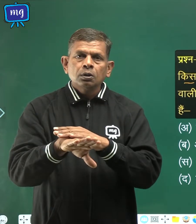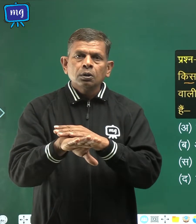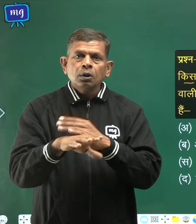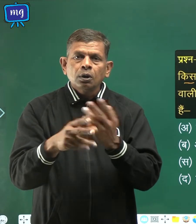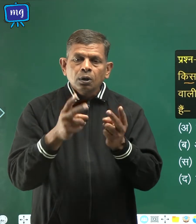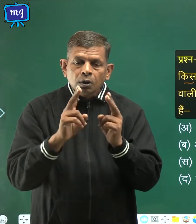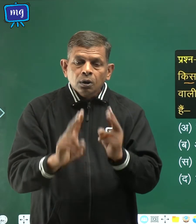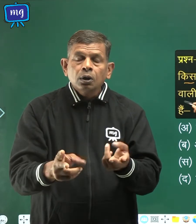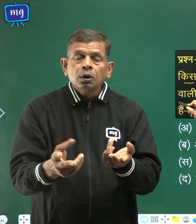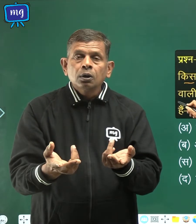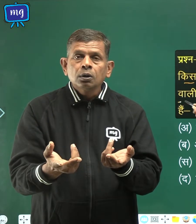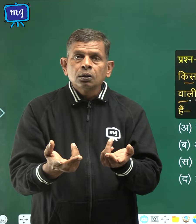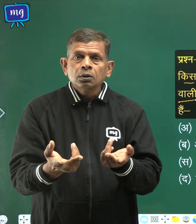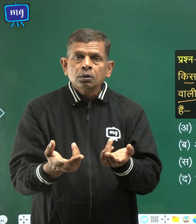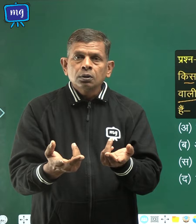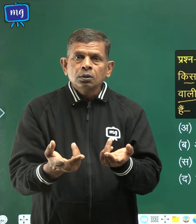पाई जाने वाली